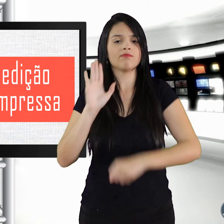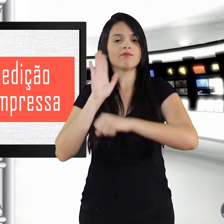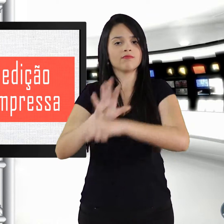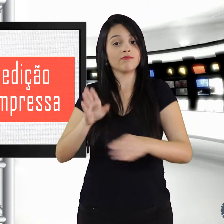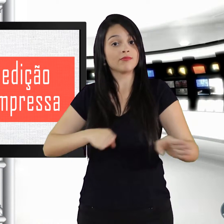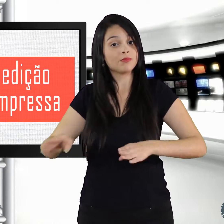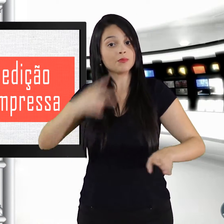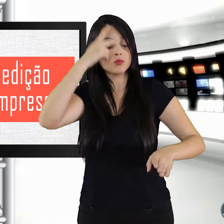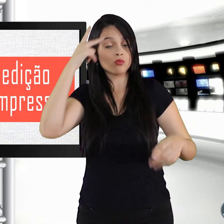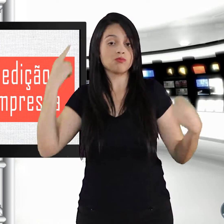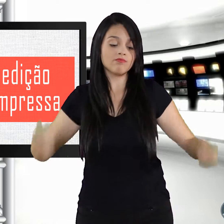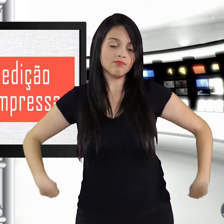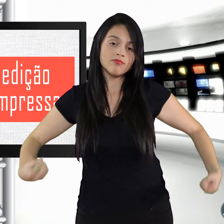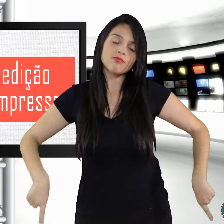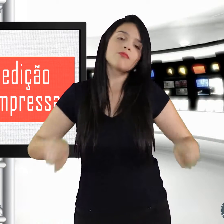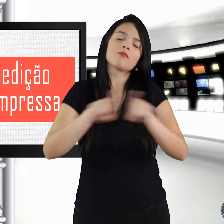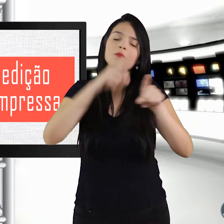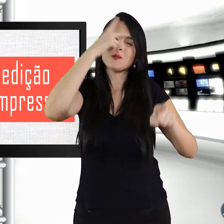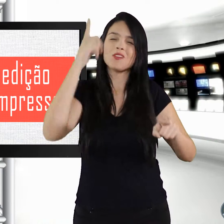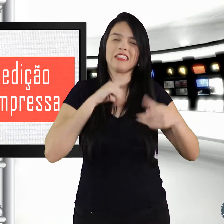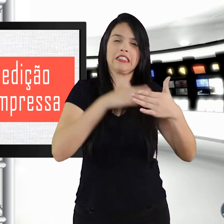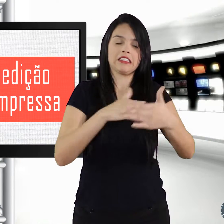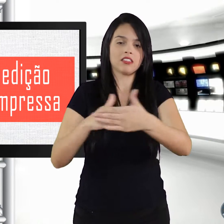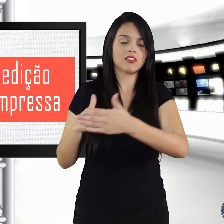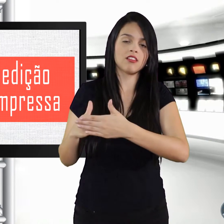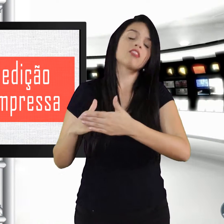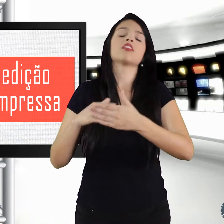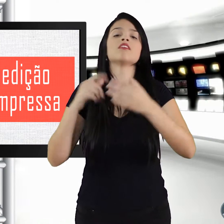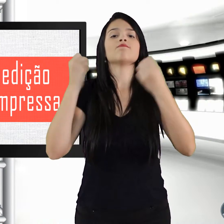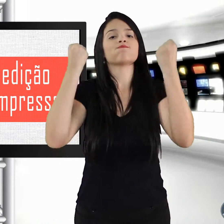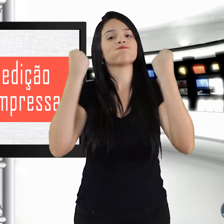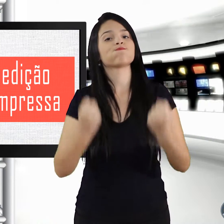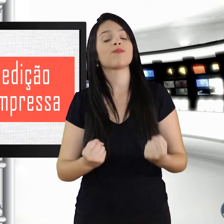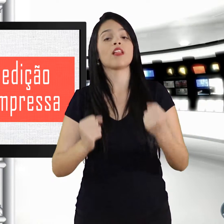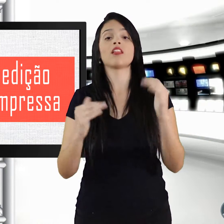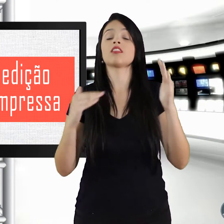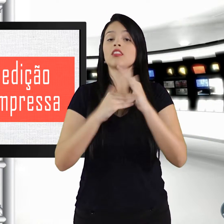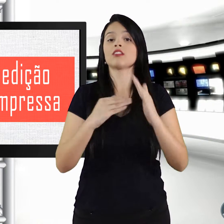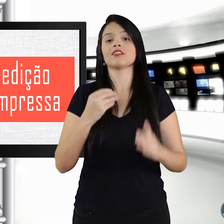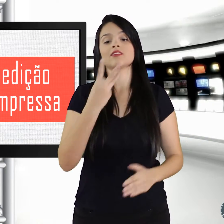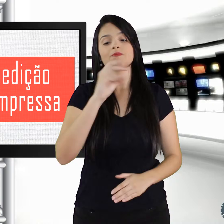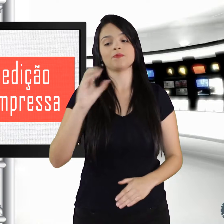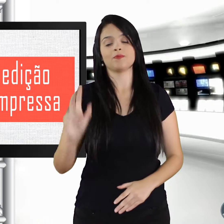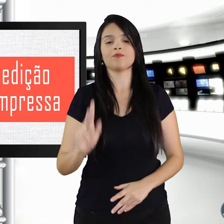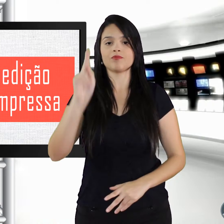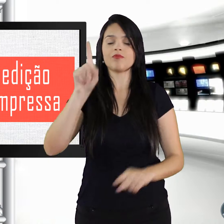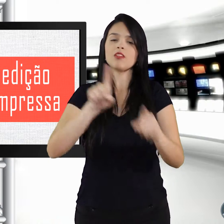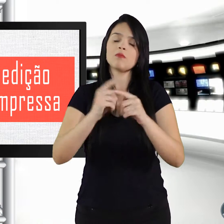cadeirantes e pessoas com baixa mobilidade. Suportam até 300 quilos e possuem piso antiaderente,